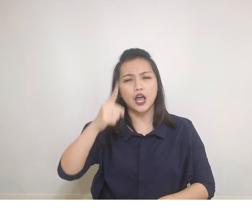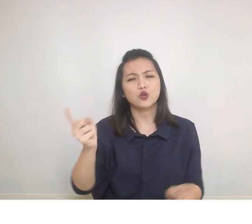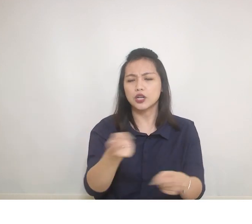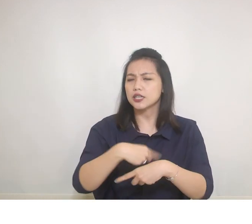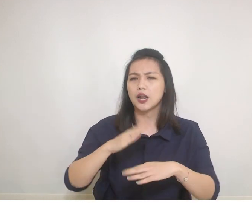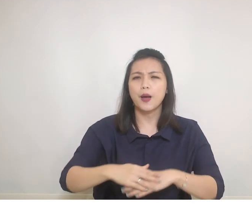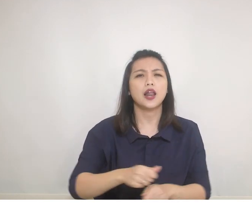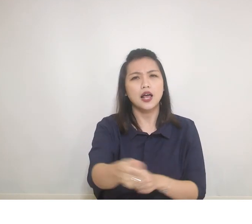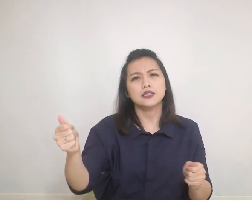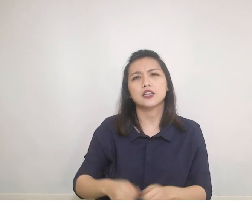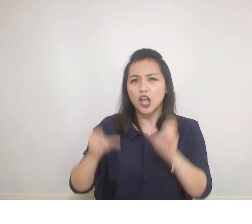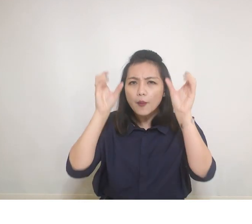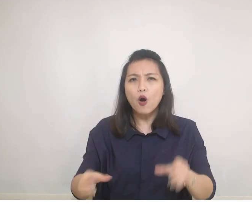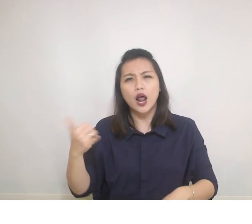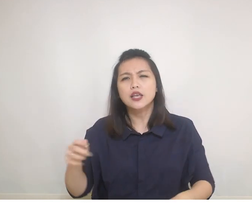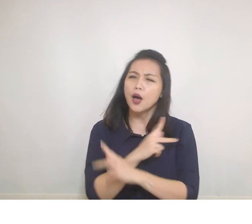God bless you.